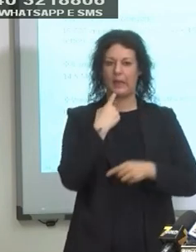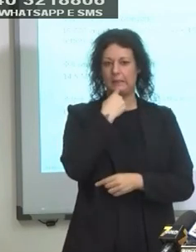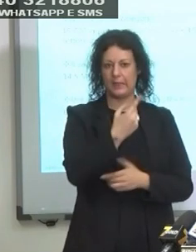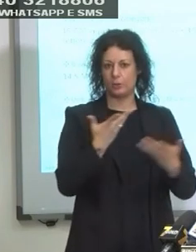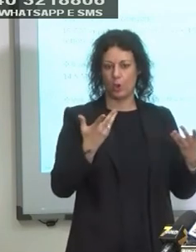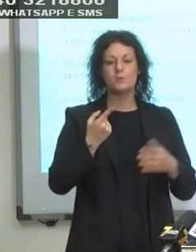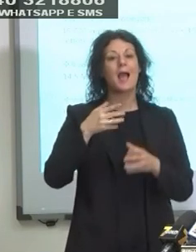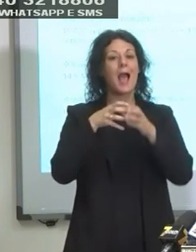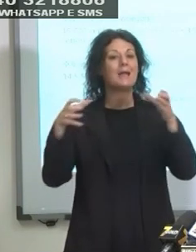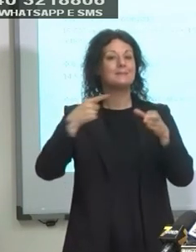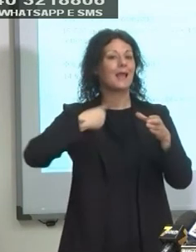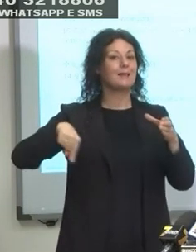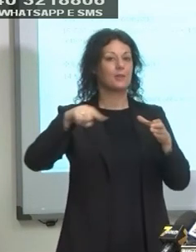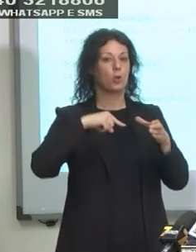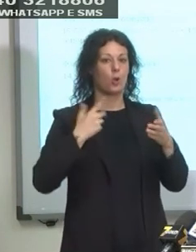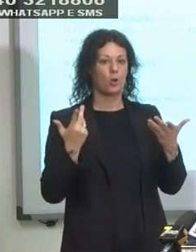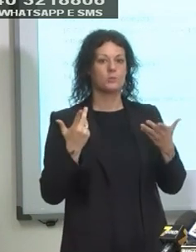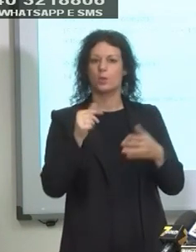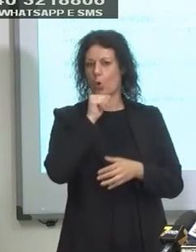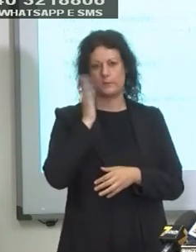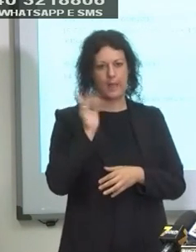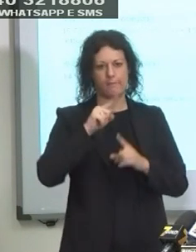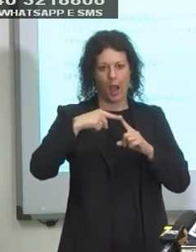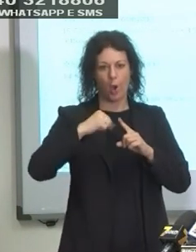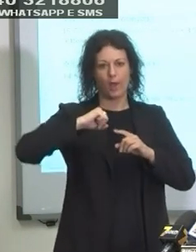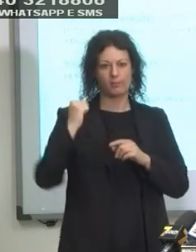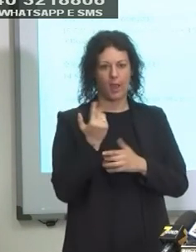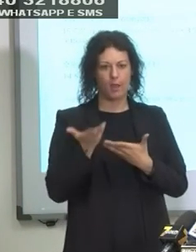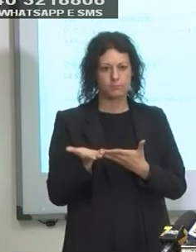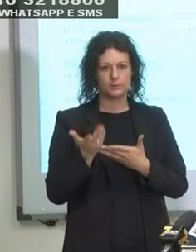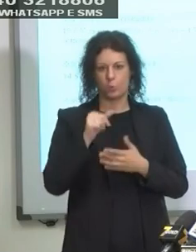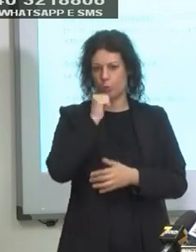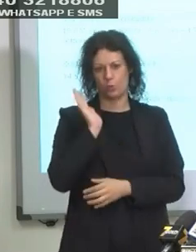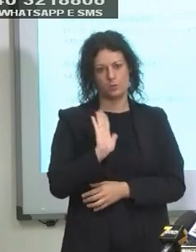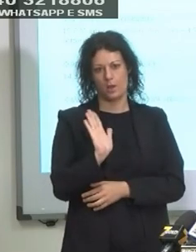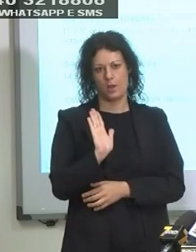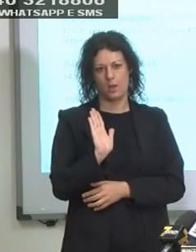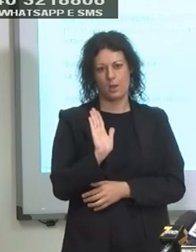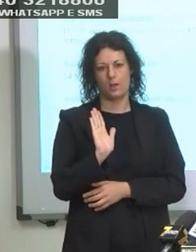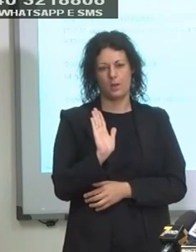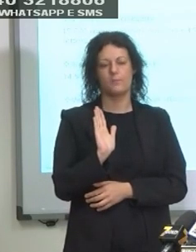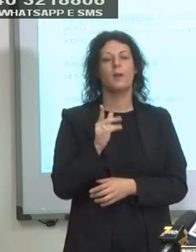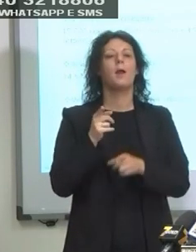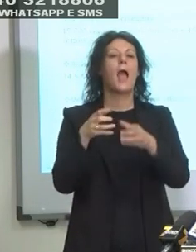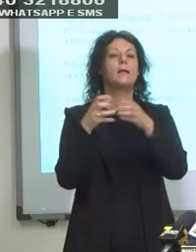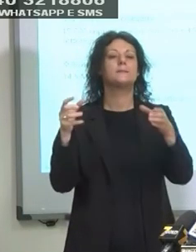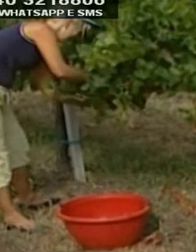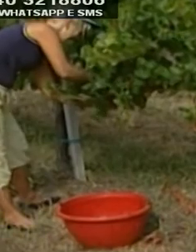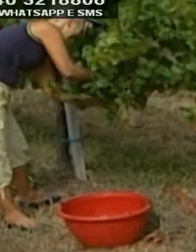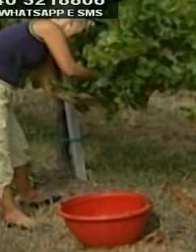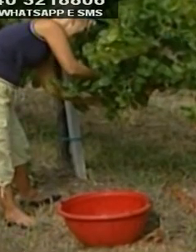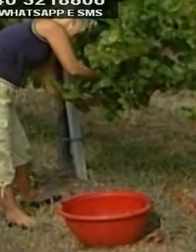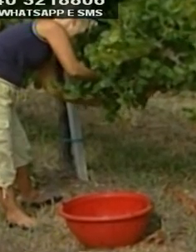nostre aziende non hanno bisogno di indebitarsi ancora rispetto ai finanziamenti messi dal governo, ma hanno bisogno di